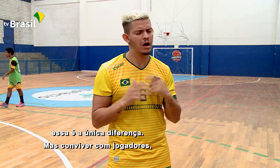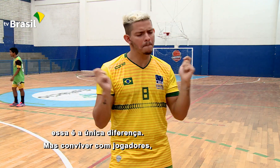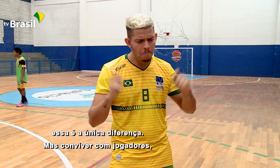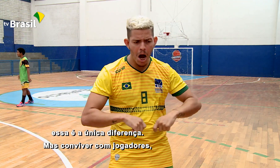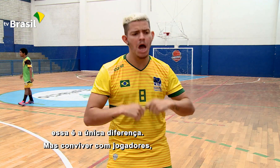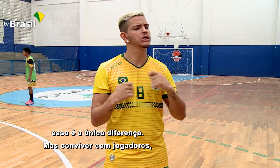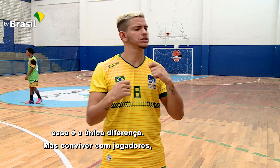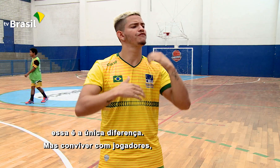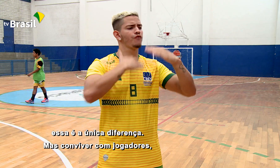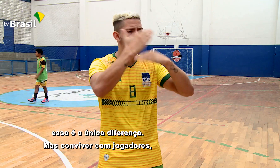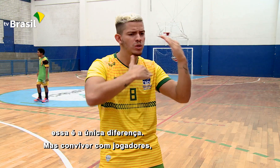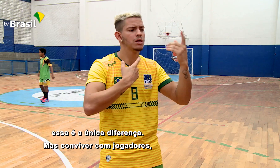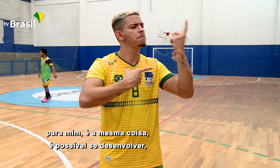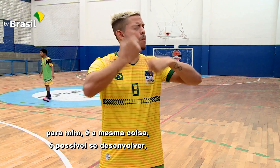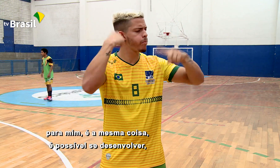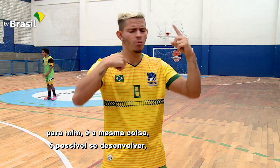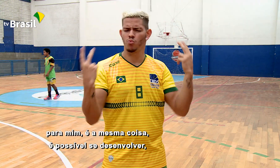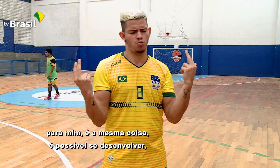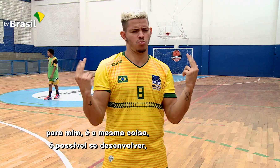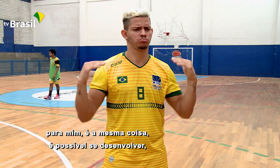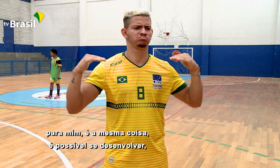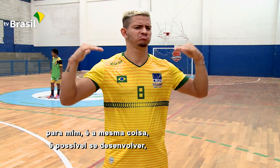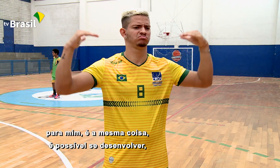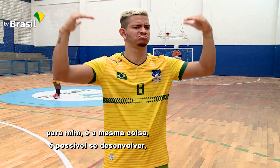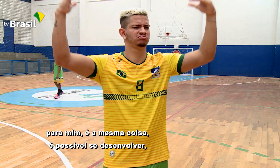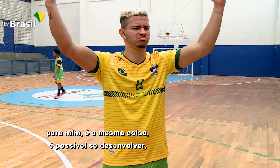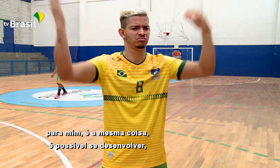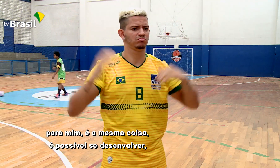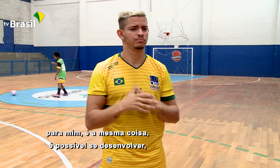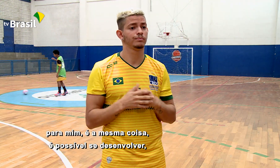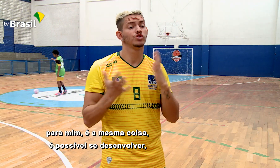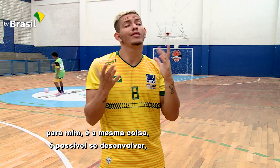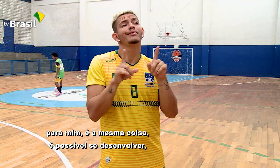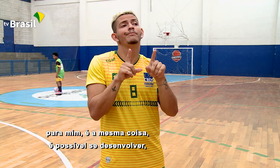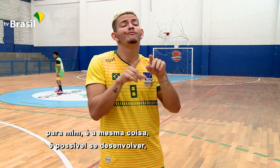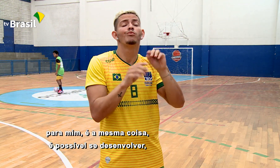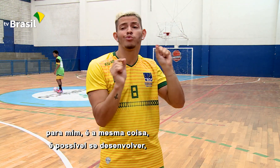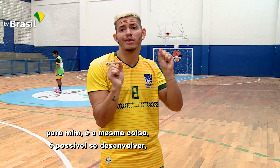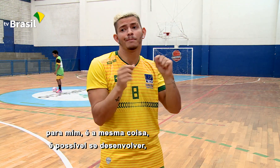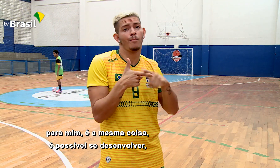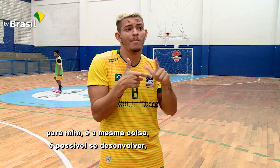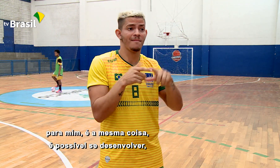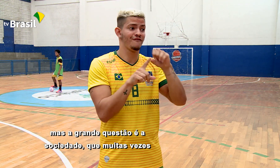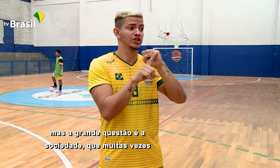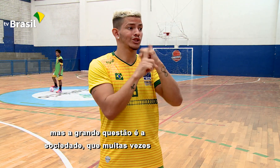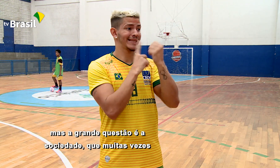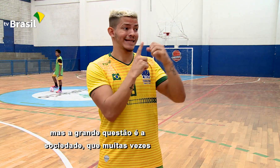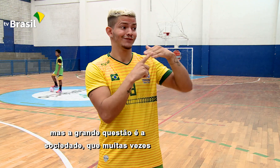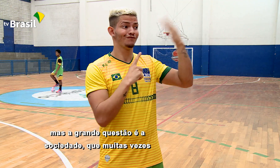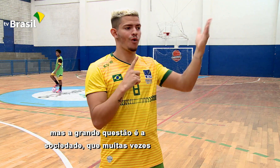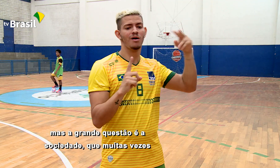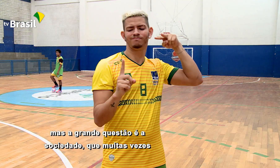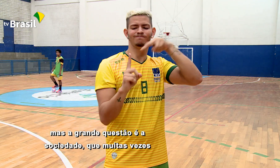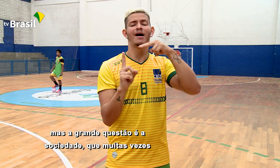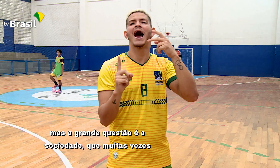com jogadores, para mim, é a mesma coisa. É possível se desenvolver. Mas a